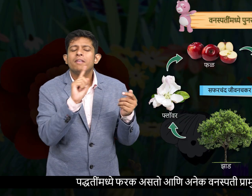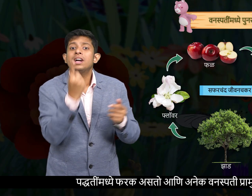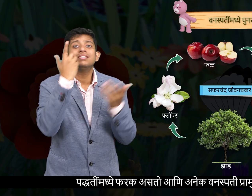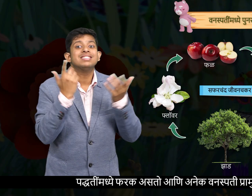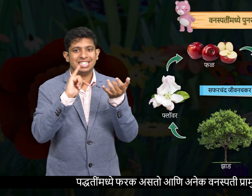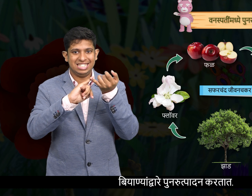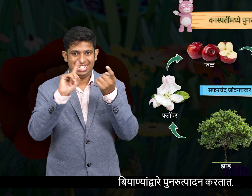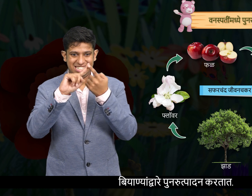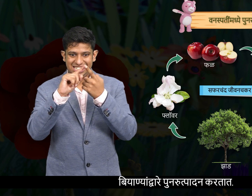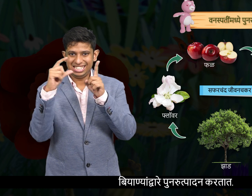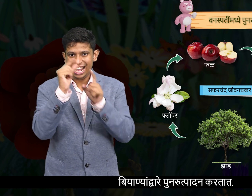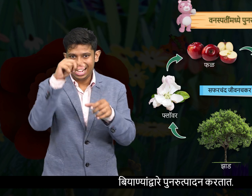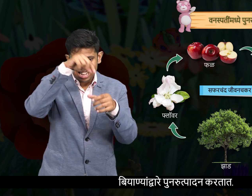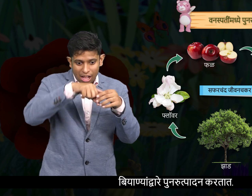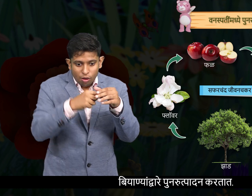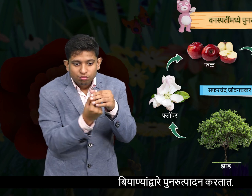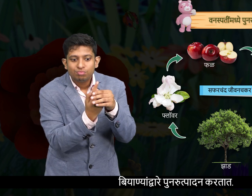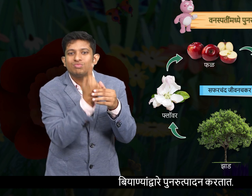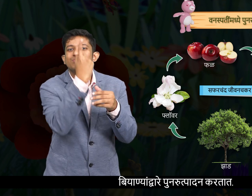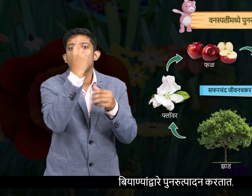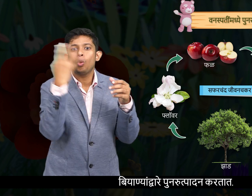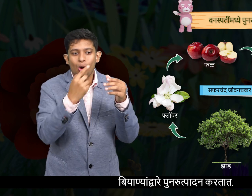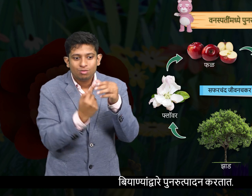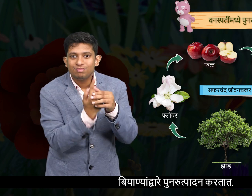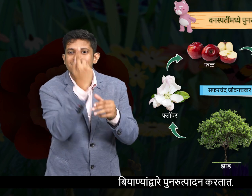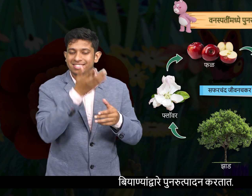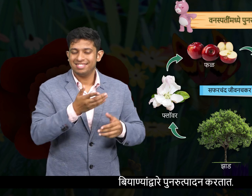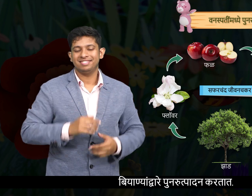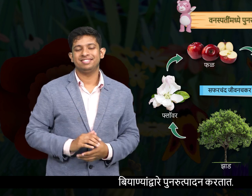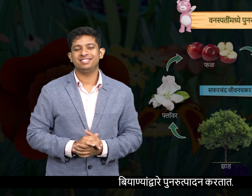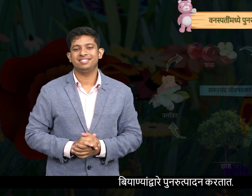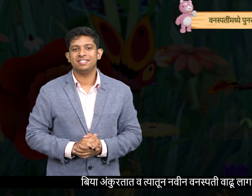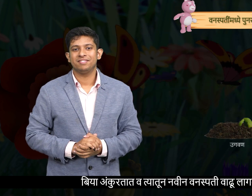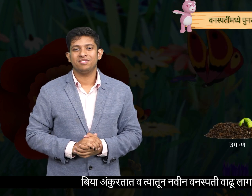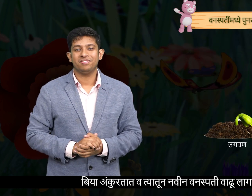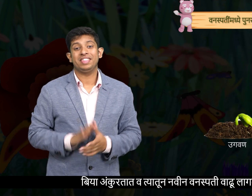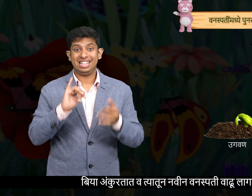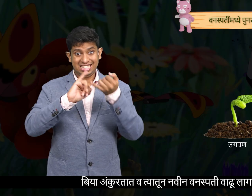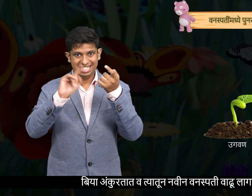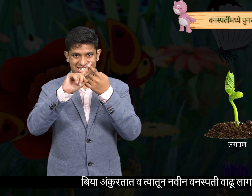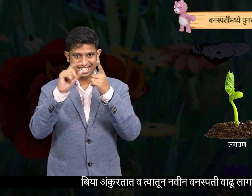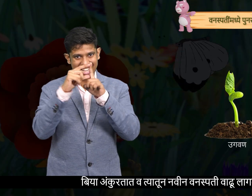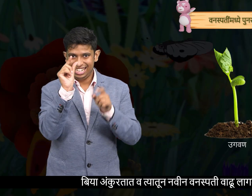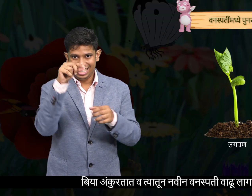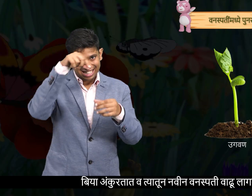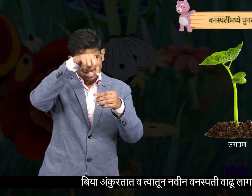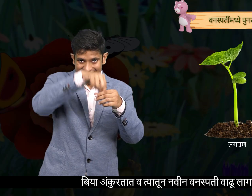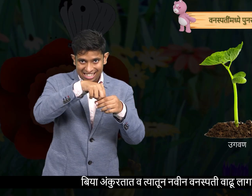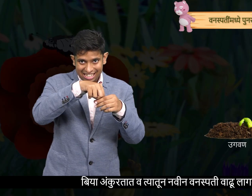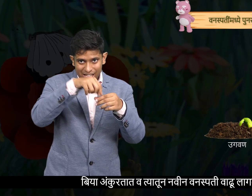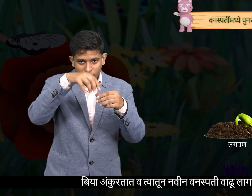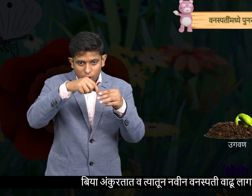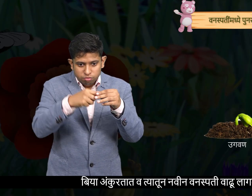अनेक वनस्पती प्रामुख्याने बियाणांद्वारे पुनरुत्पादन करतात. बिया अंकुरतात